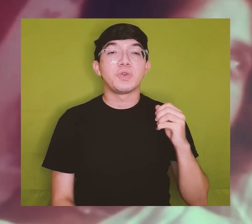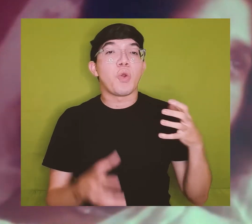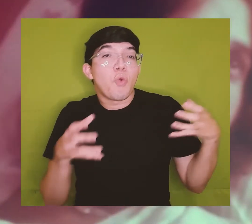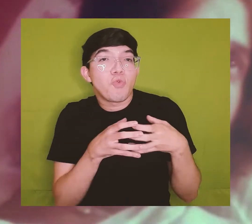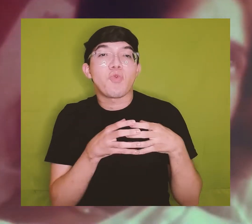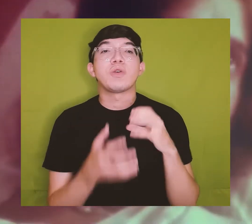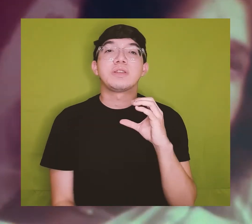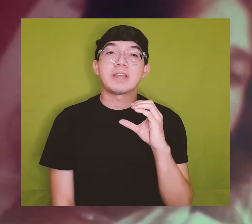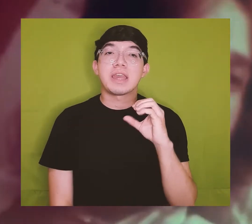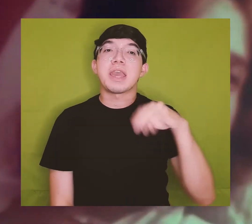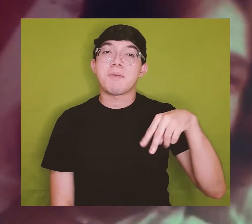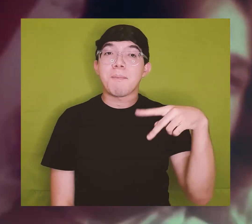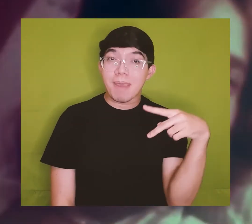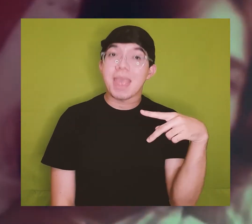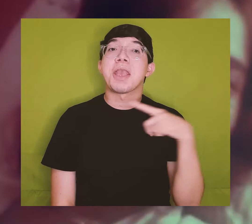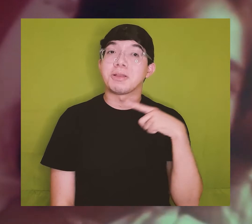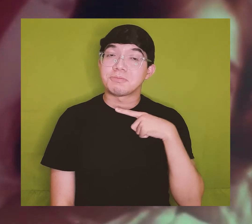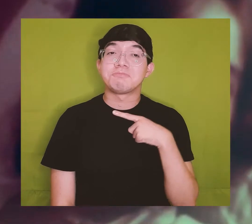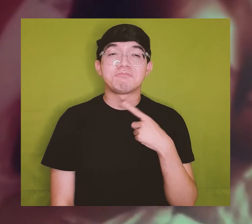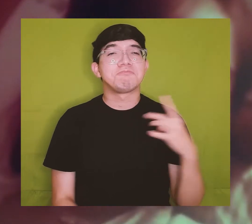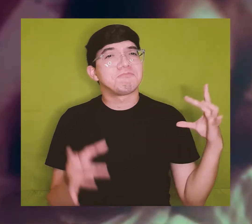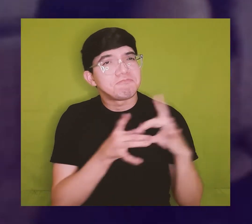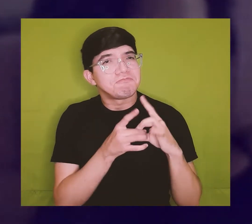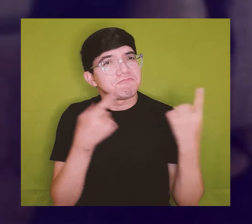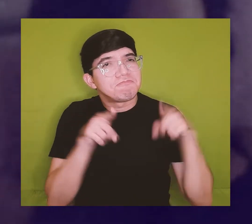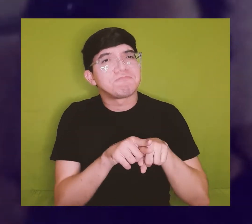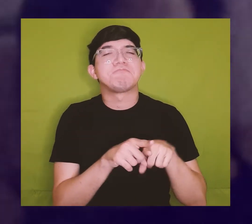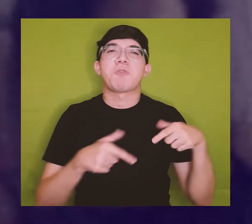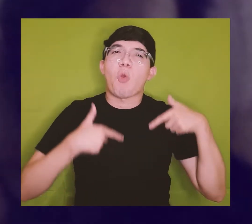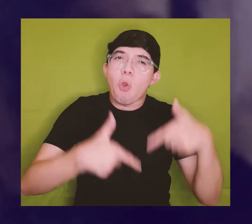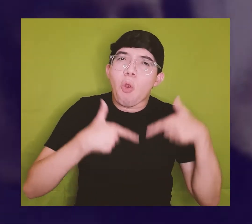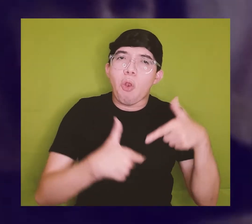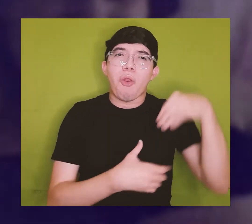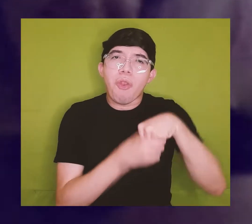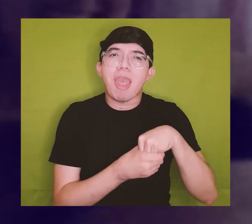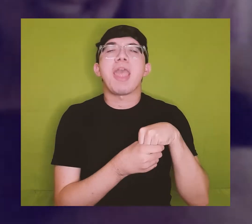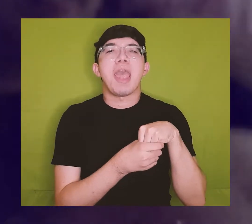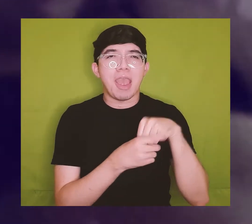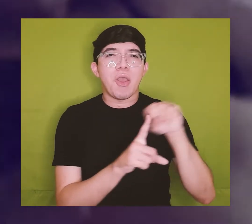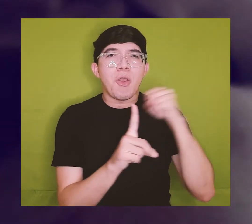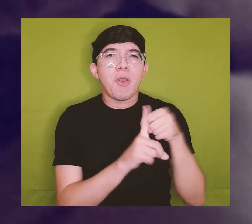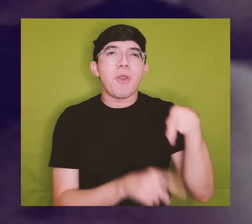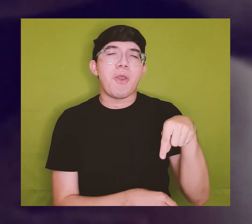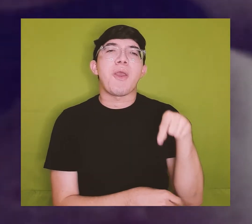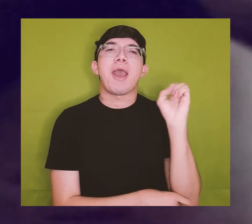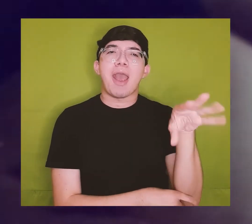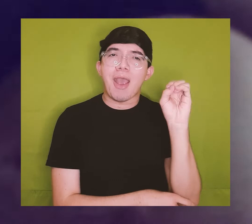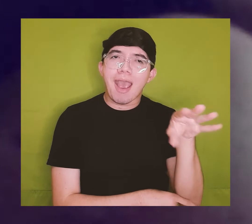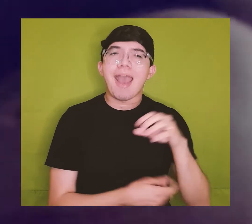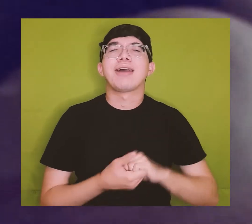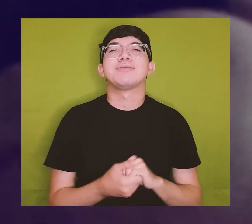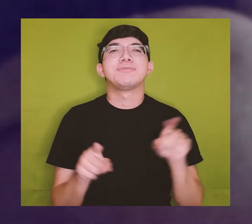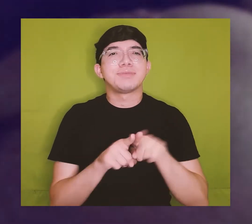muito forte dos cineclubes aqui de Fortaleza, né? Tem uma história de movimento social dentro da Caucaia, tem uma história de